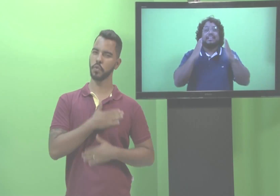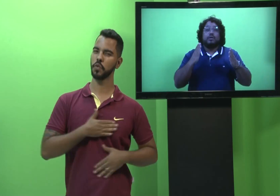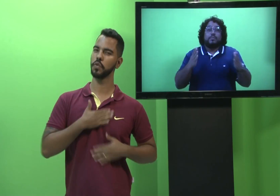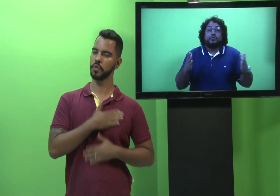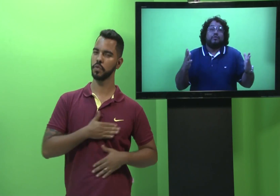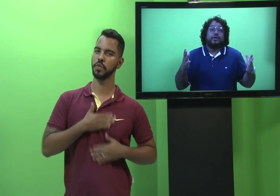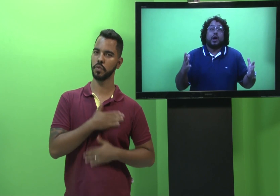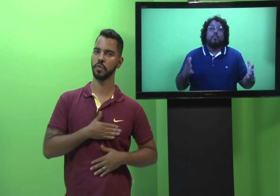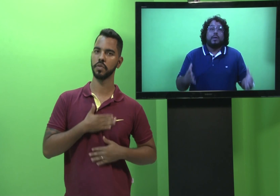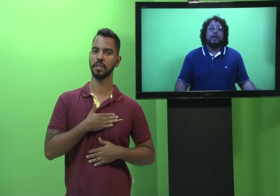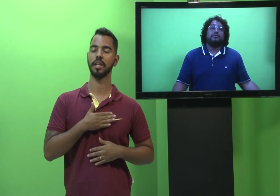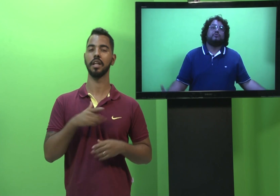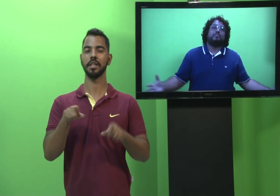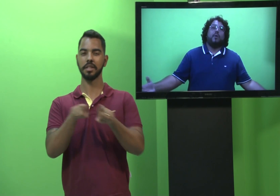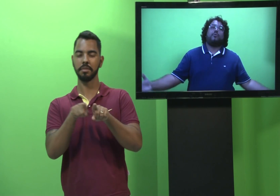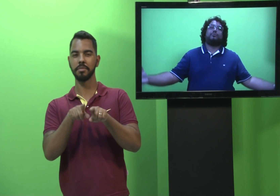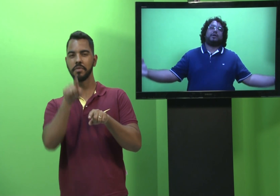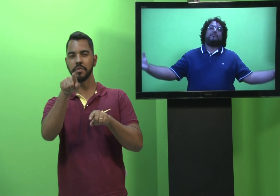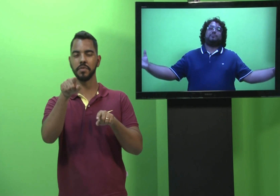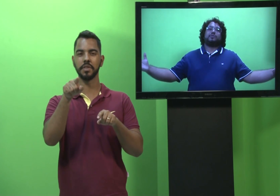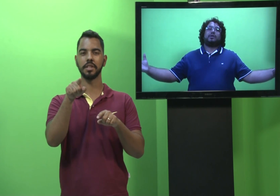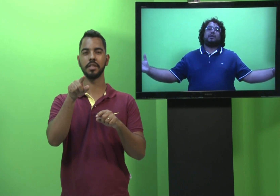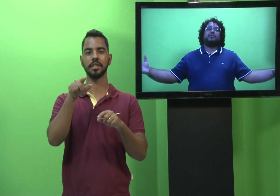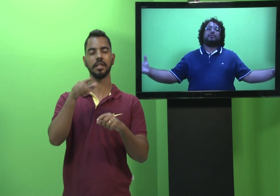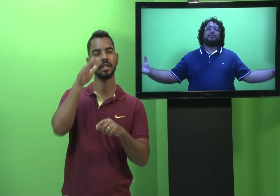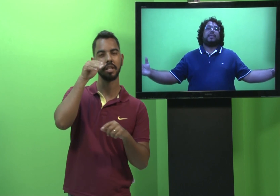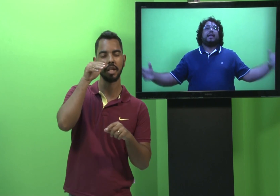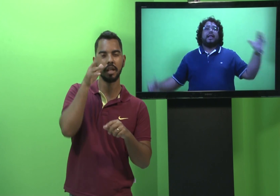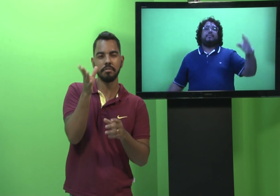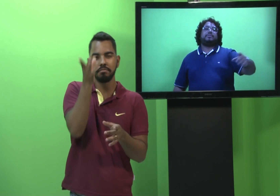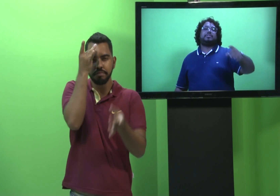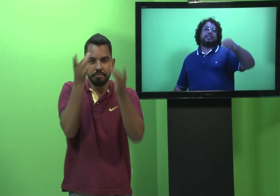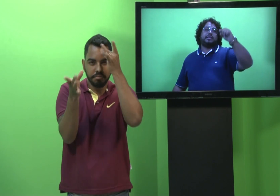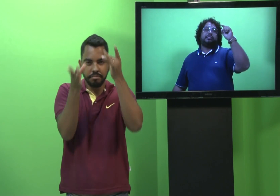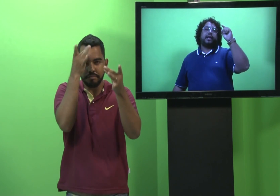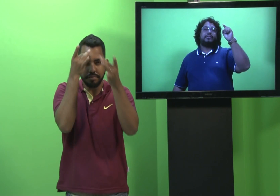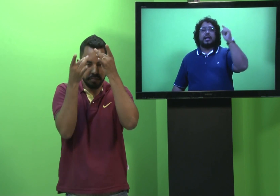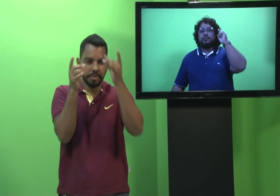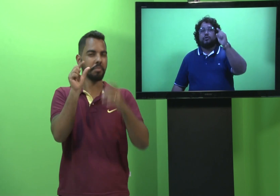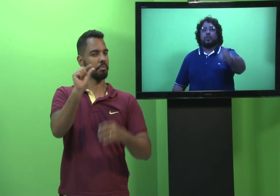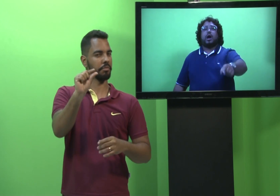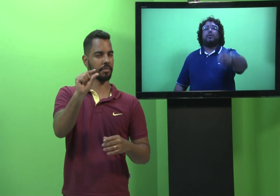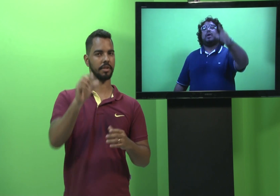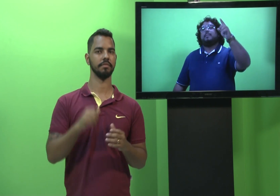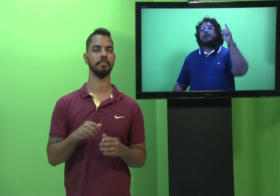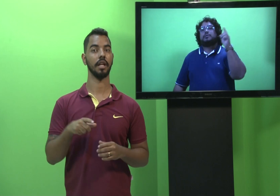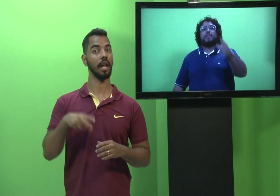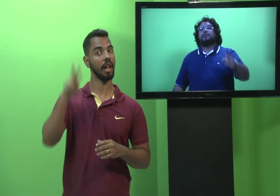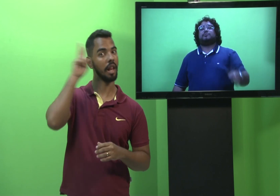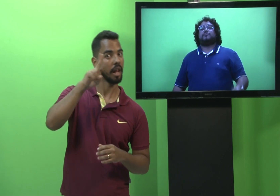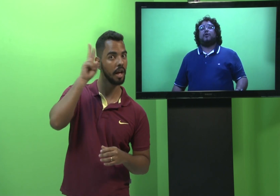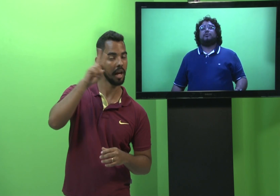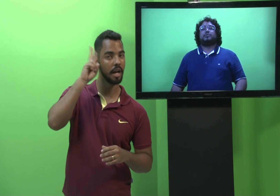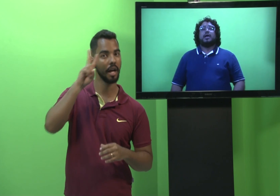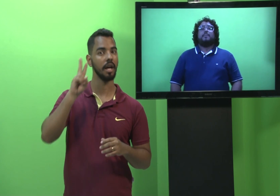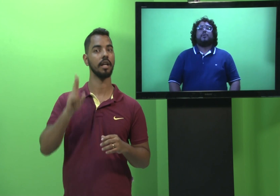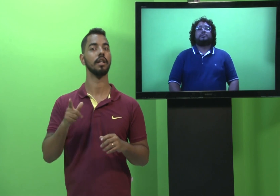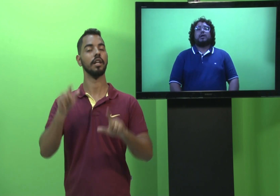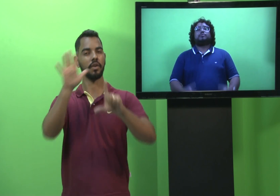tenham absorvido ao menos um pouco do que vimos aqui hoje. Lembre-se de acessar a sala virtual, participar dos fóruns, postar os